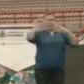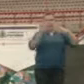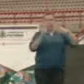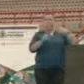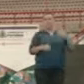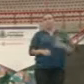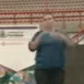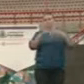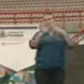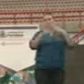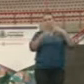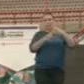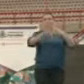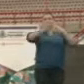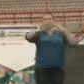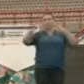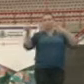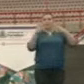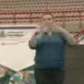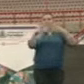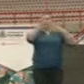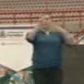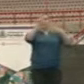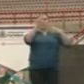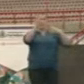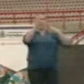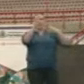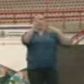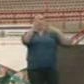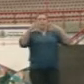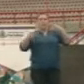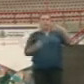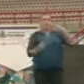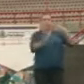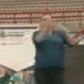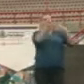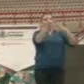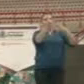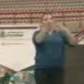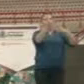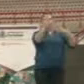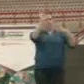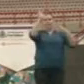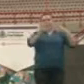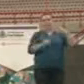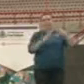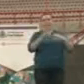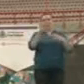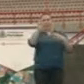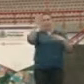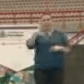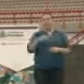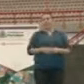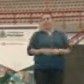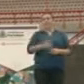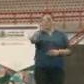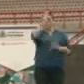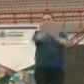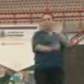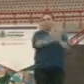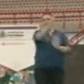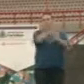qual é a diferença entre eles? Básica. O luteranismo, a salvação se baseia na fé, tá certo? Você tem direito